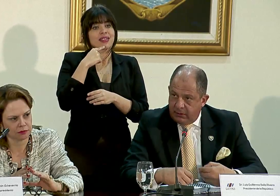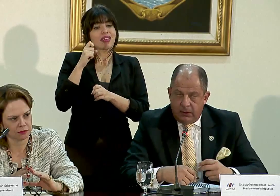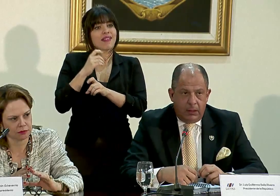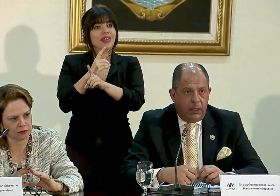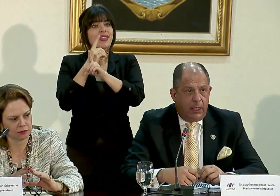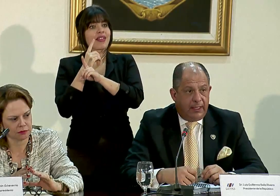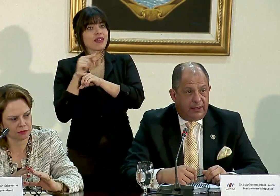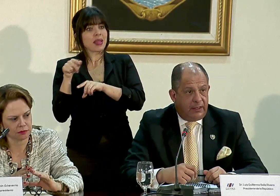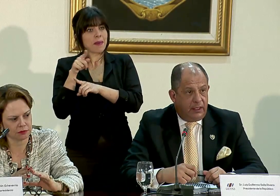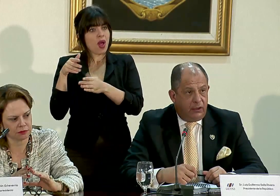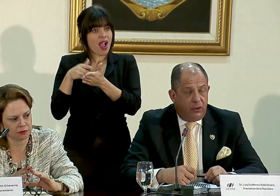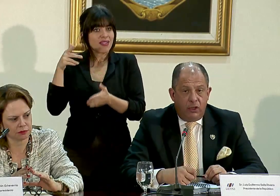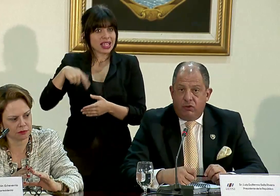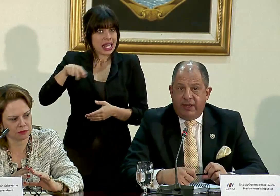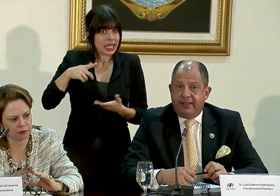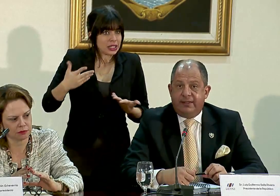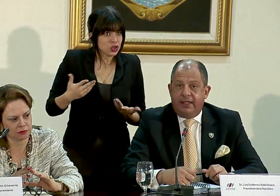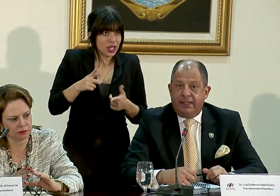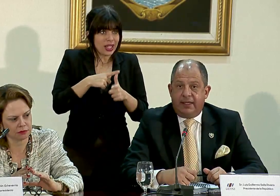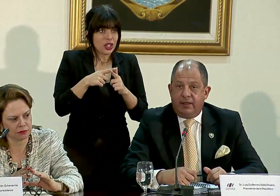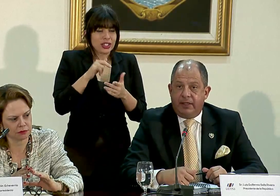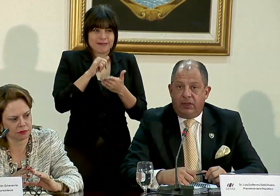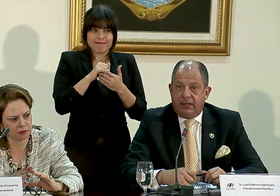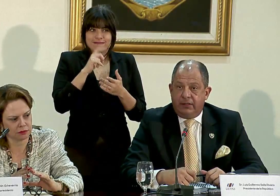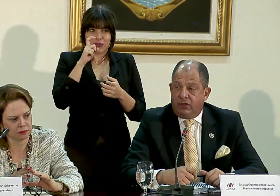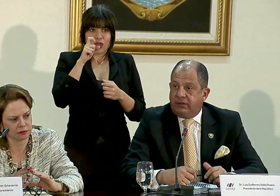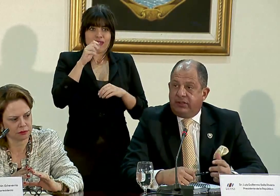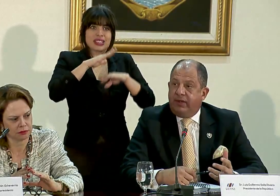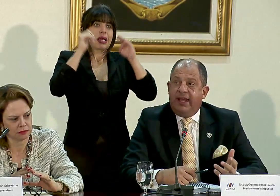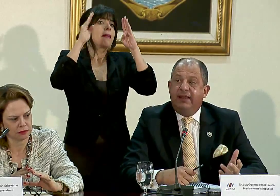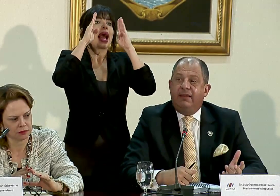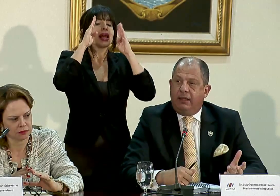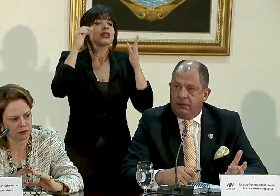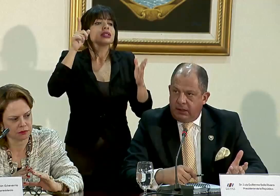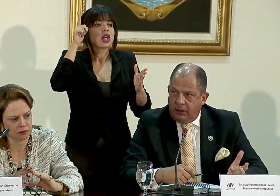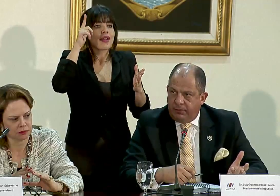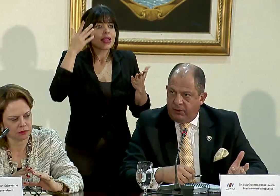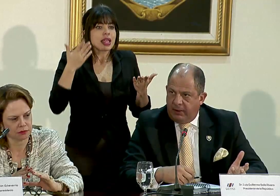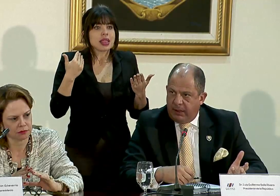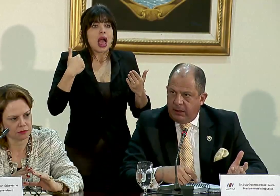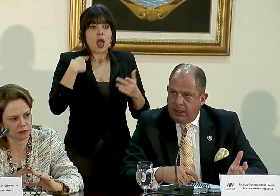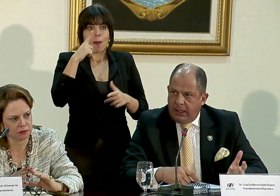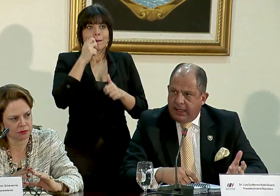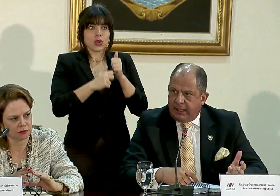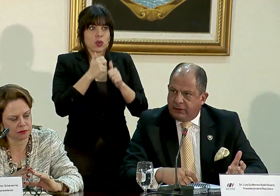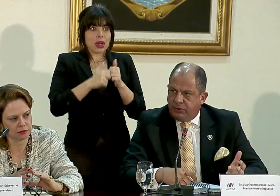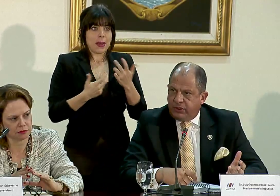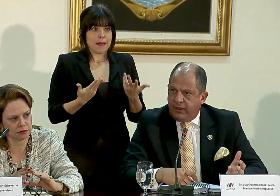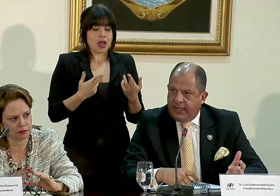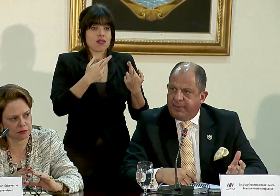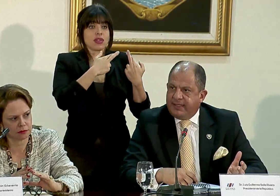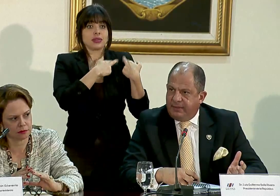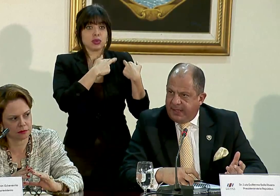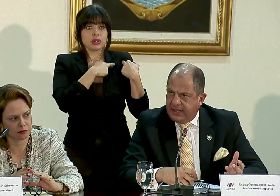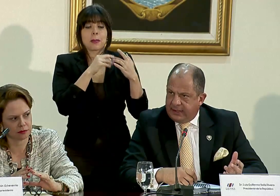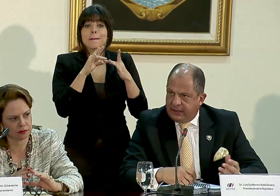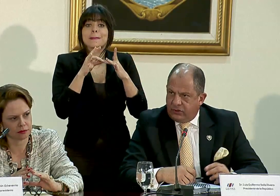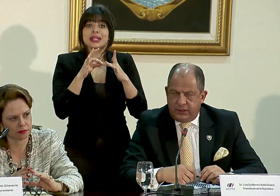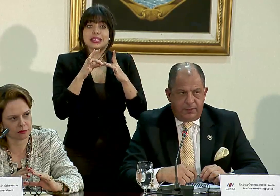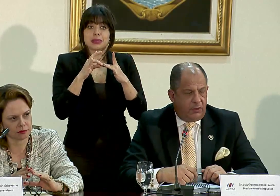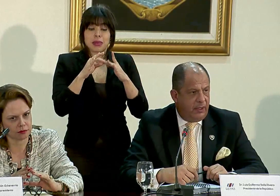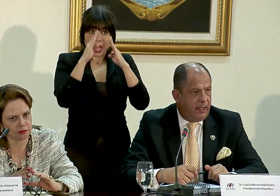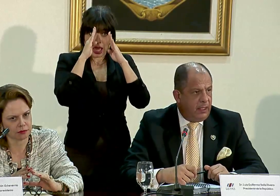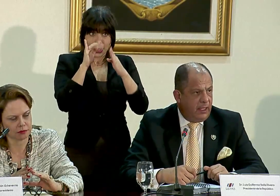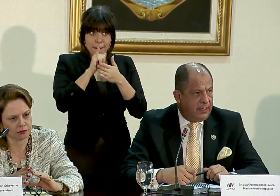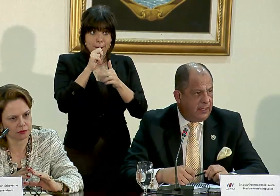defender en ese sentido no hay necesidad de estar llamando la atención esto es evidente que hay un problema y que la responsabilidad principal en la